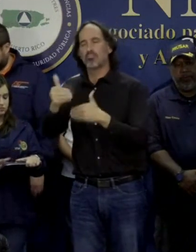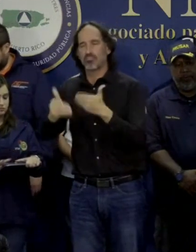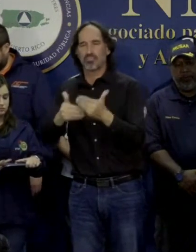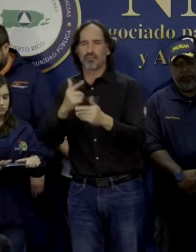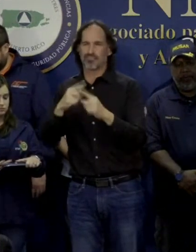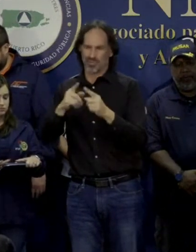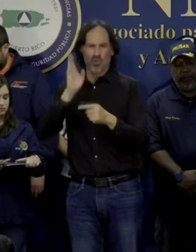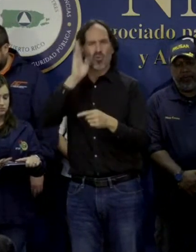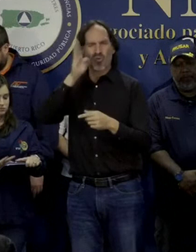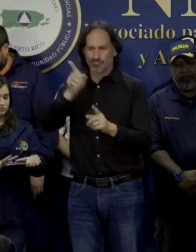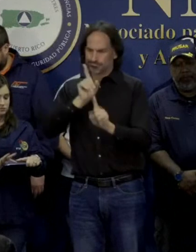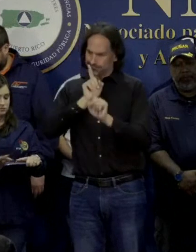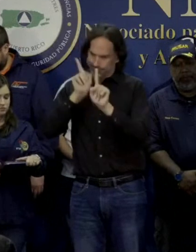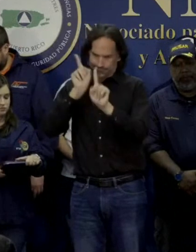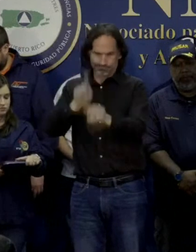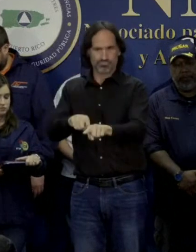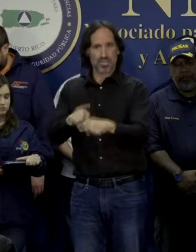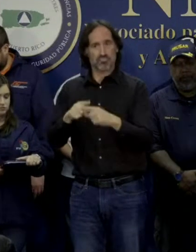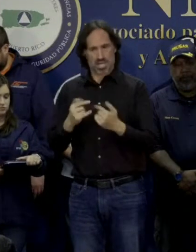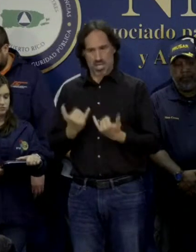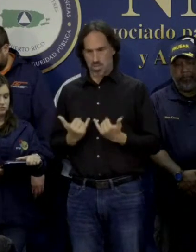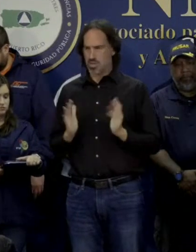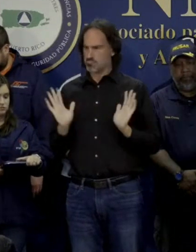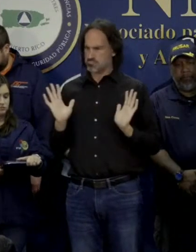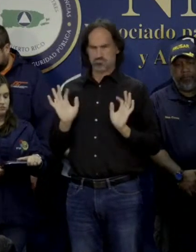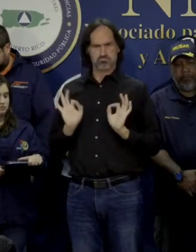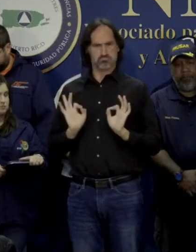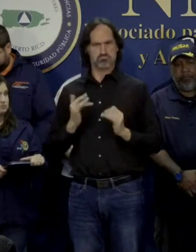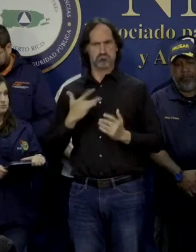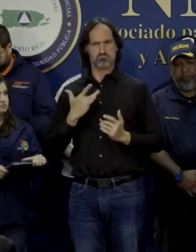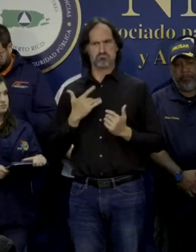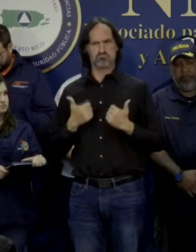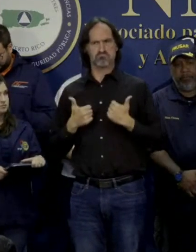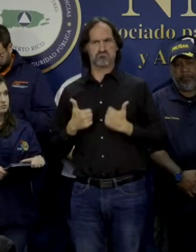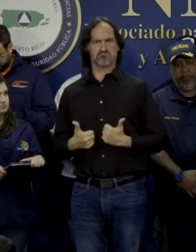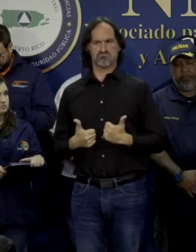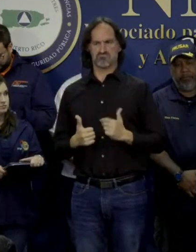excelente hasta el día de hoy, hasta este momento. Y seguimos